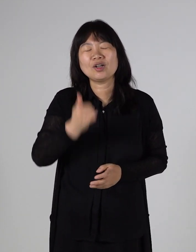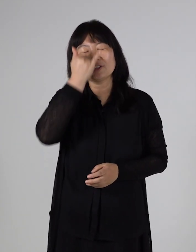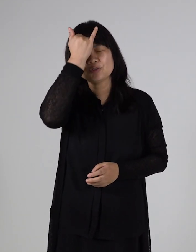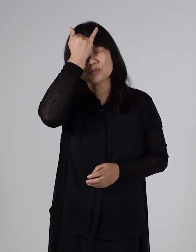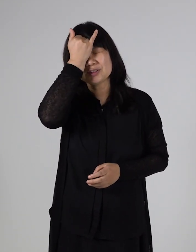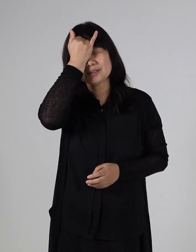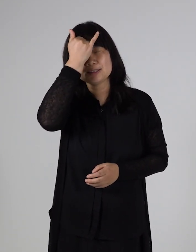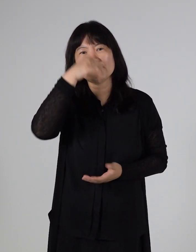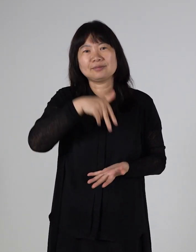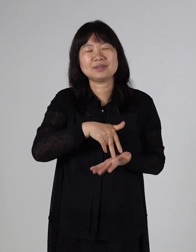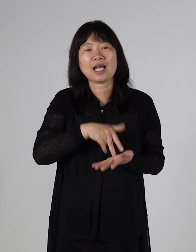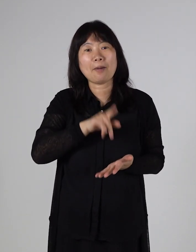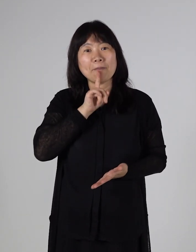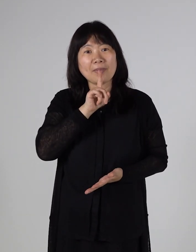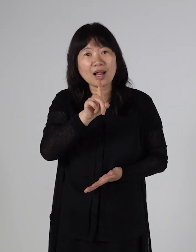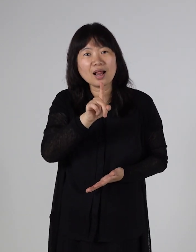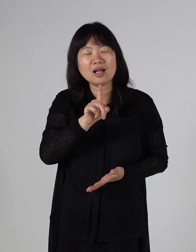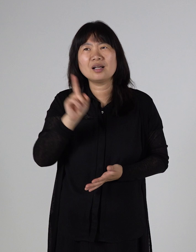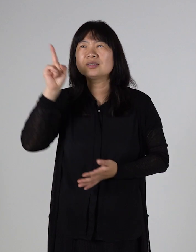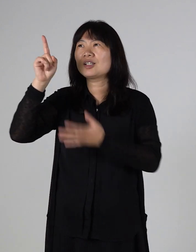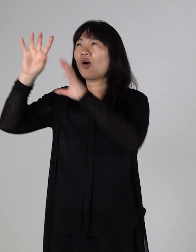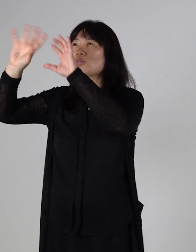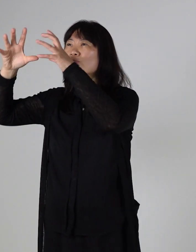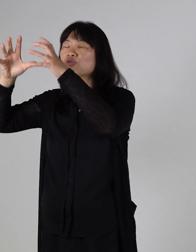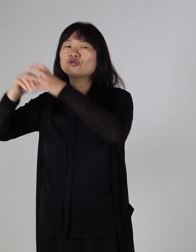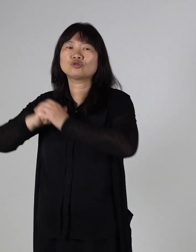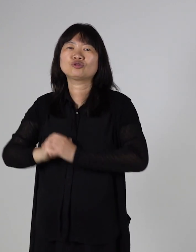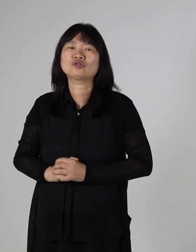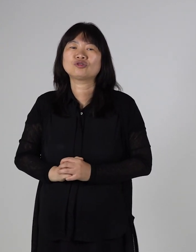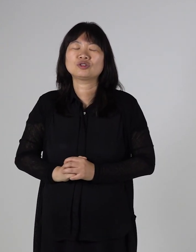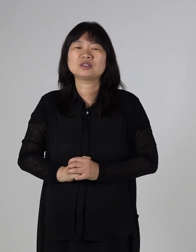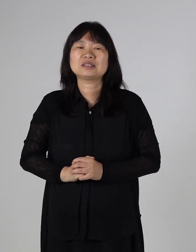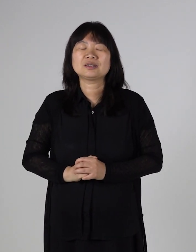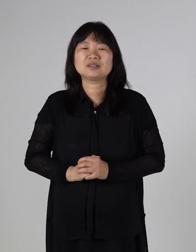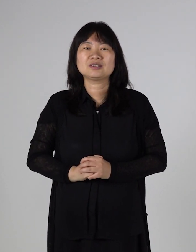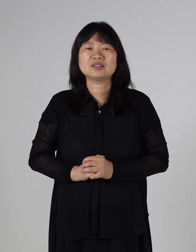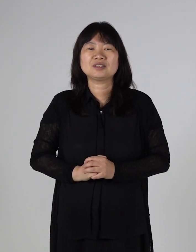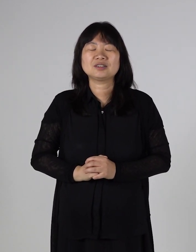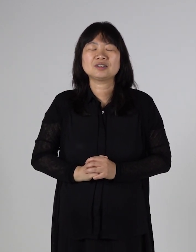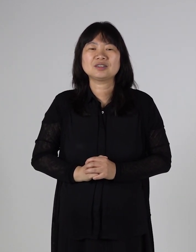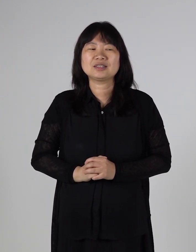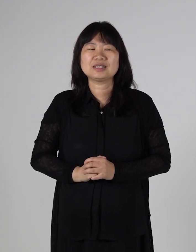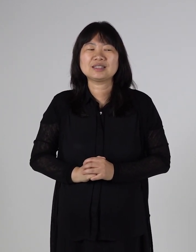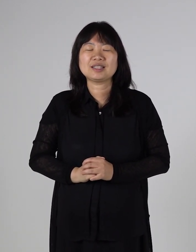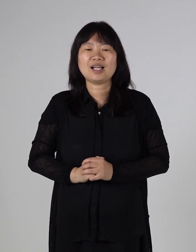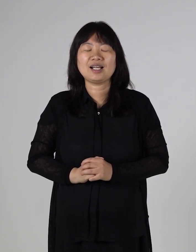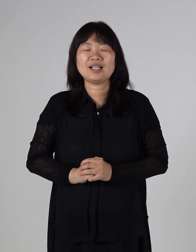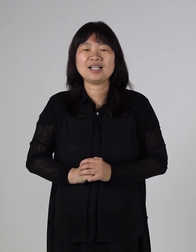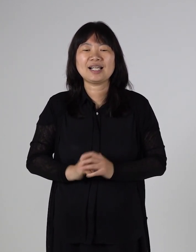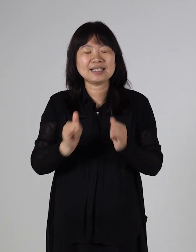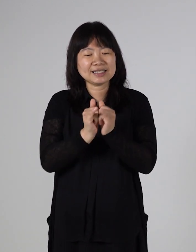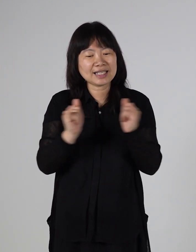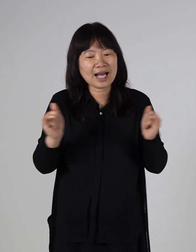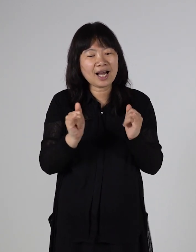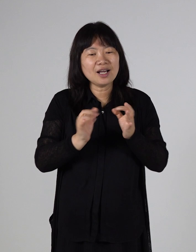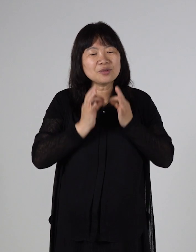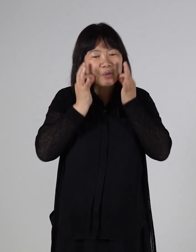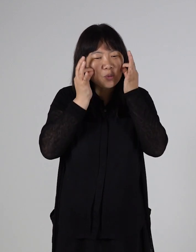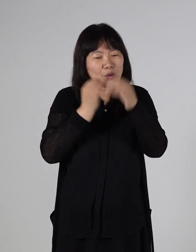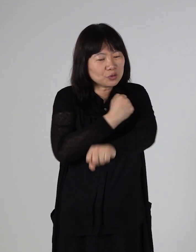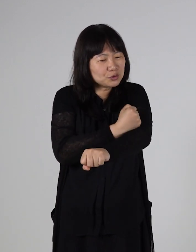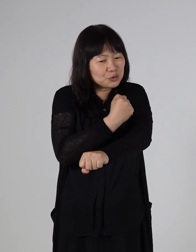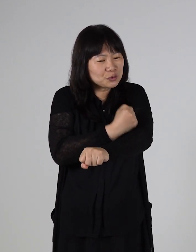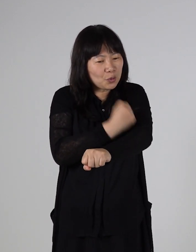윤리도덕적인 개념을 말했다면 천국은 어떤 일정 분량의 인간의 의지나 노력을 통해